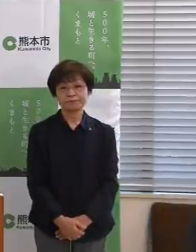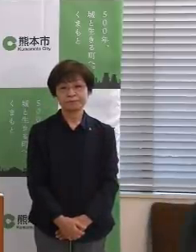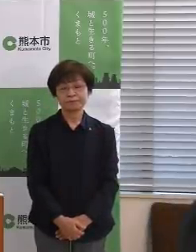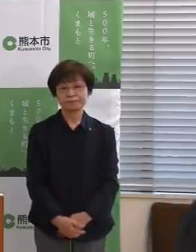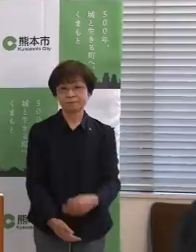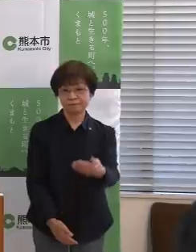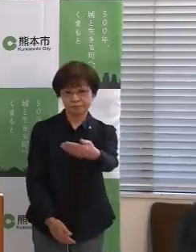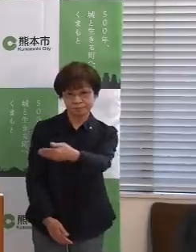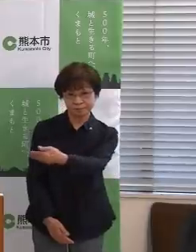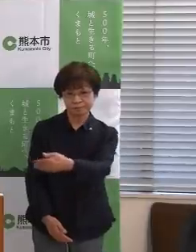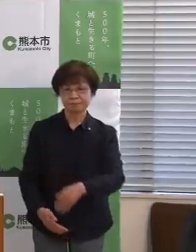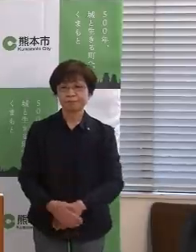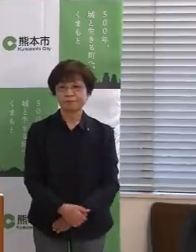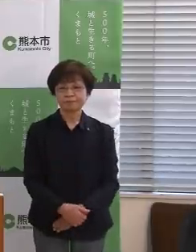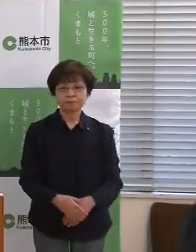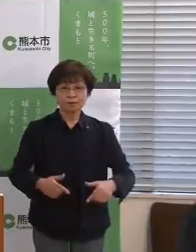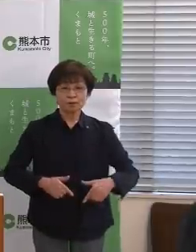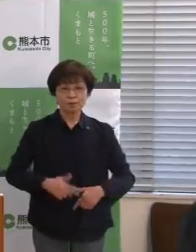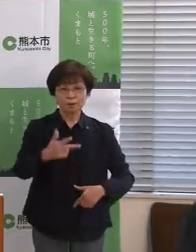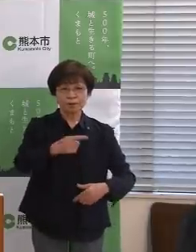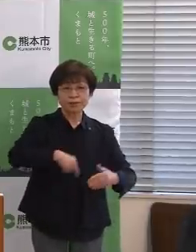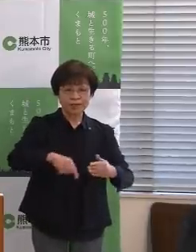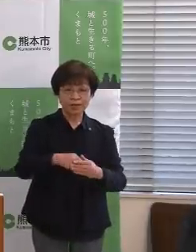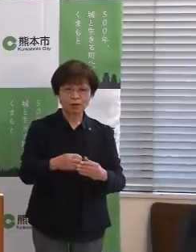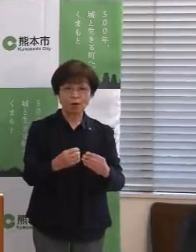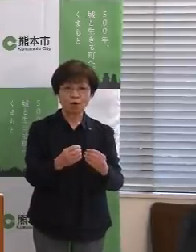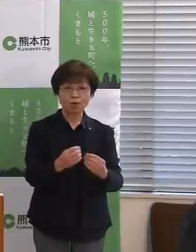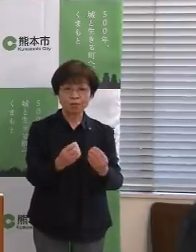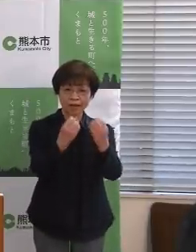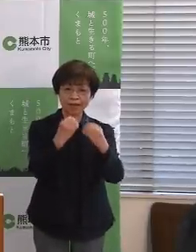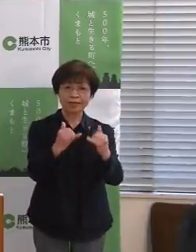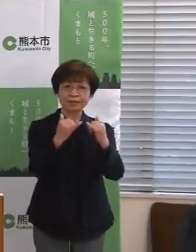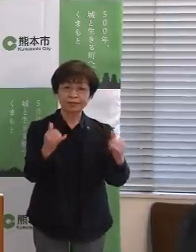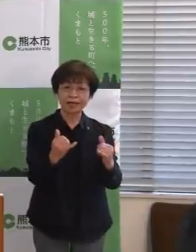はい、熊本市内の感染者の状況